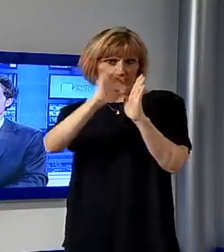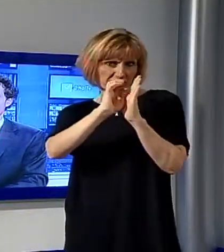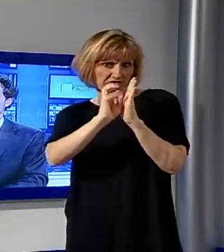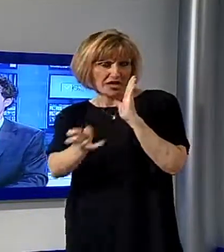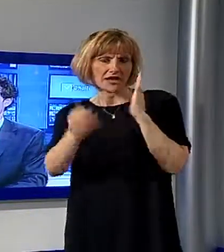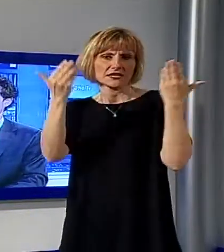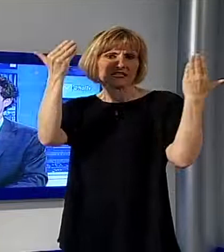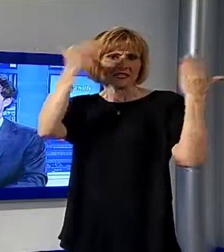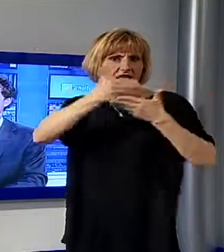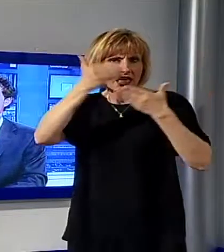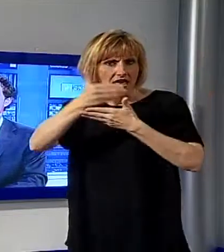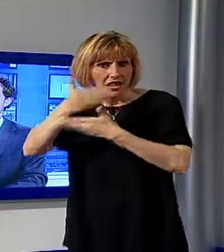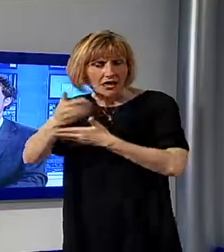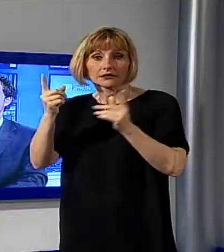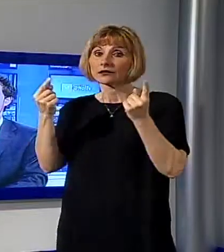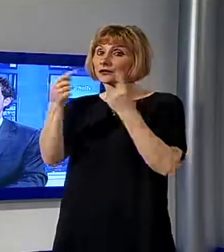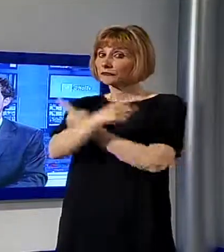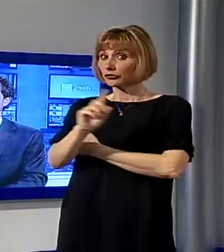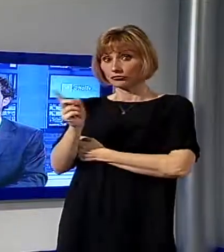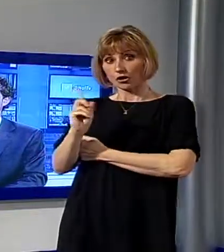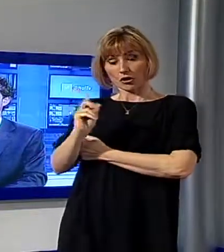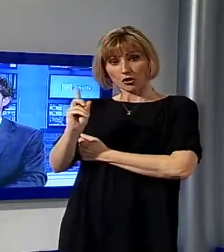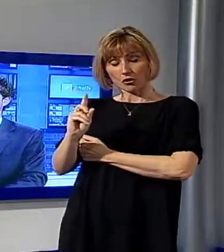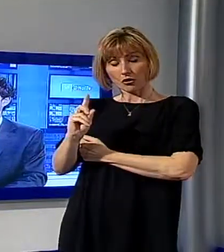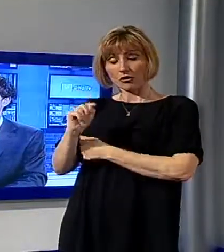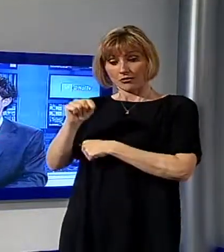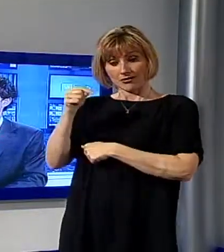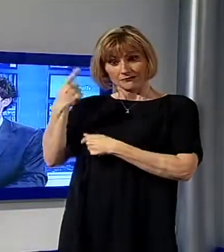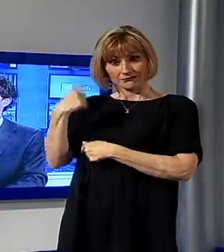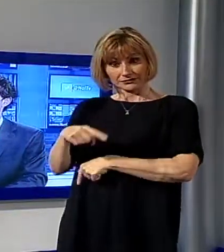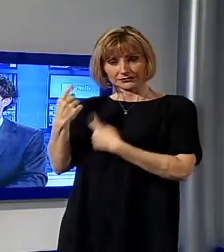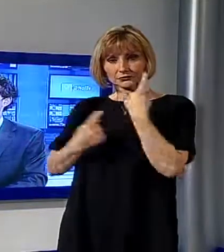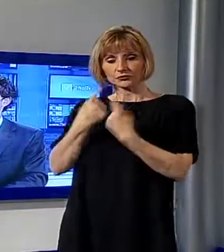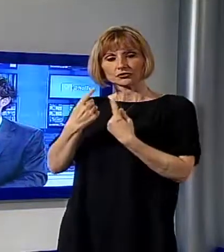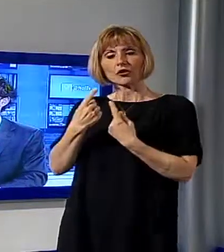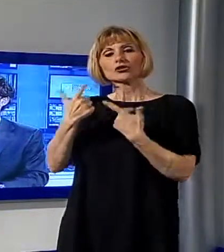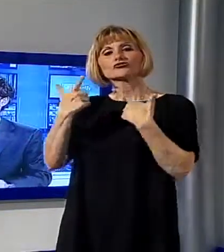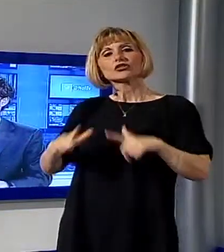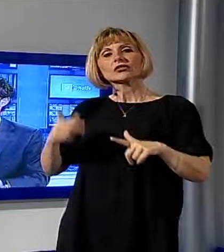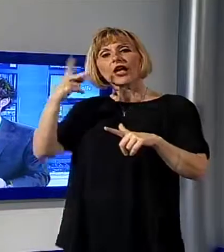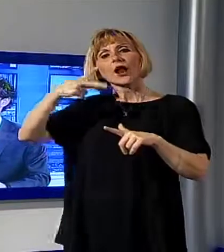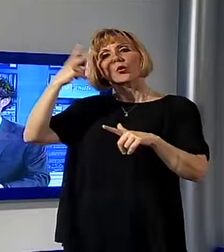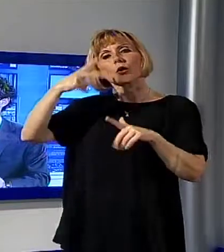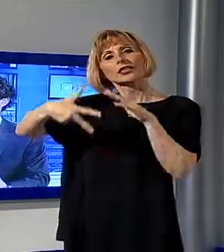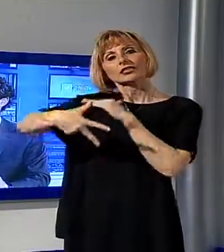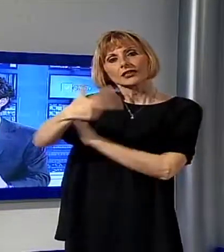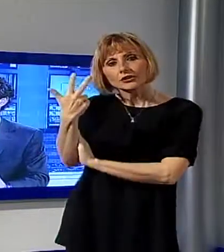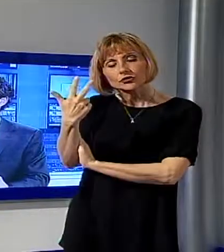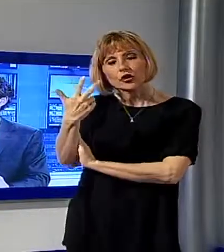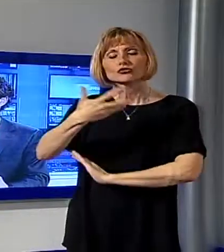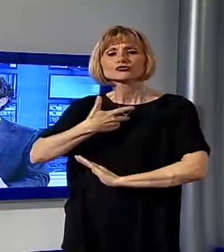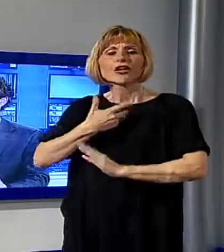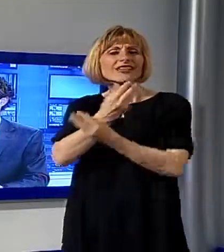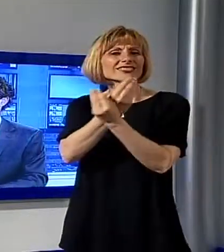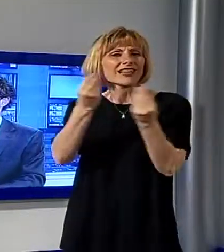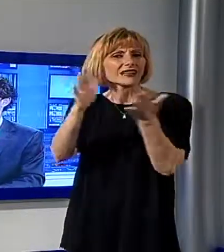più serate, su più settimane, e invece no. In questo caso è tutta la città che per 3 giorni verrà animata da